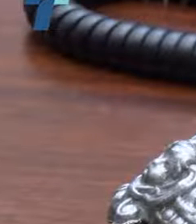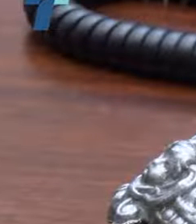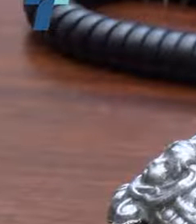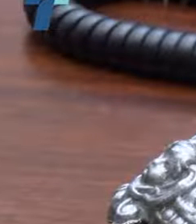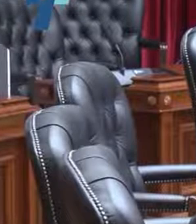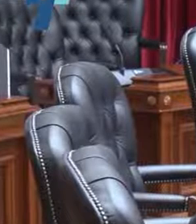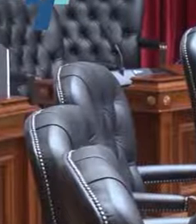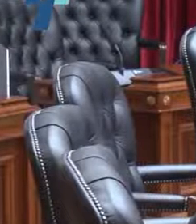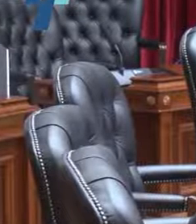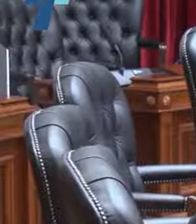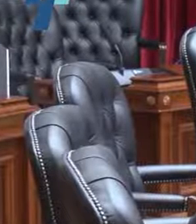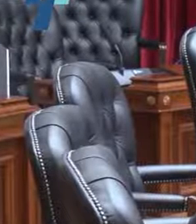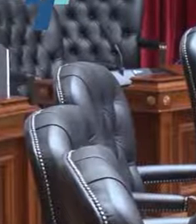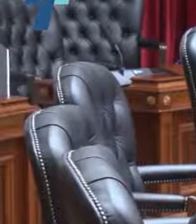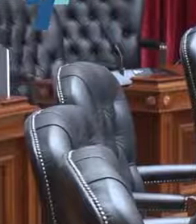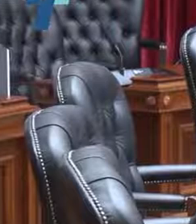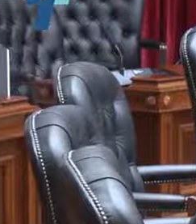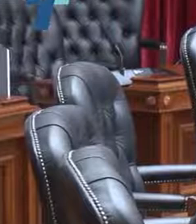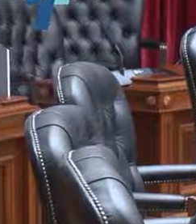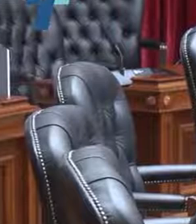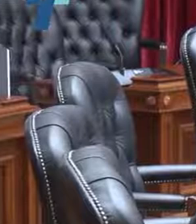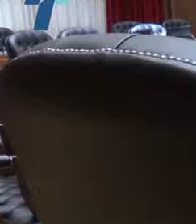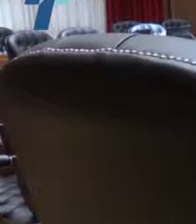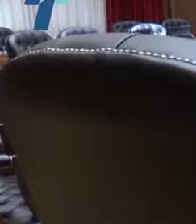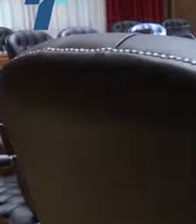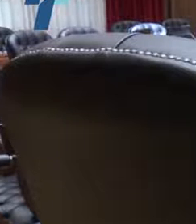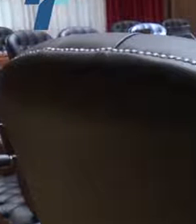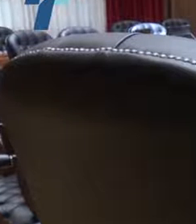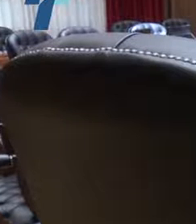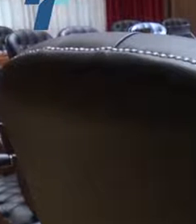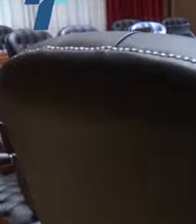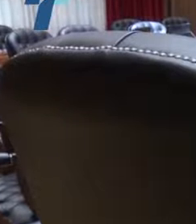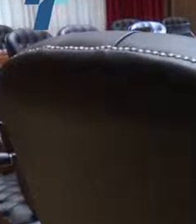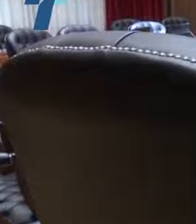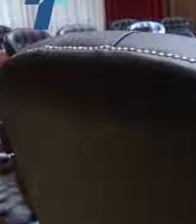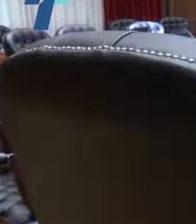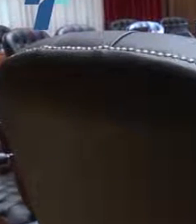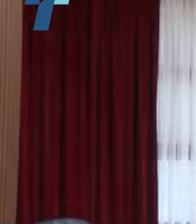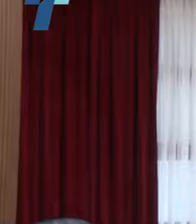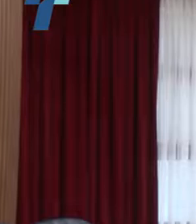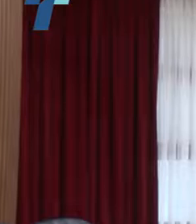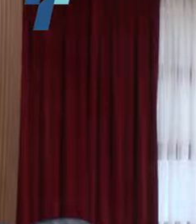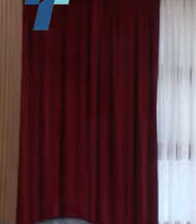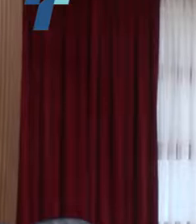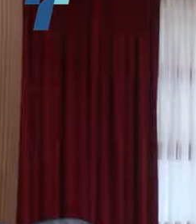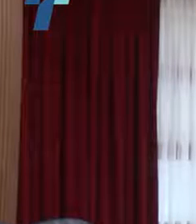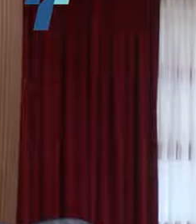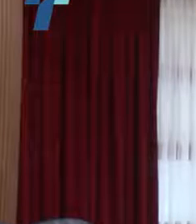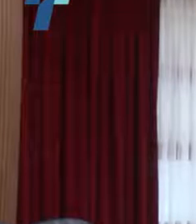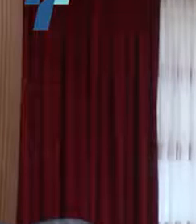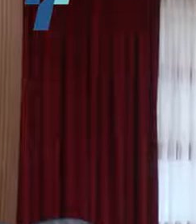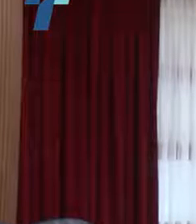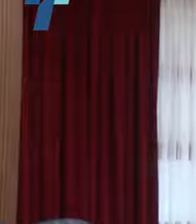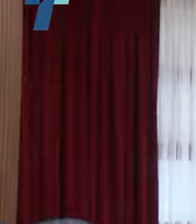нејасните дискрециони овластувања на министрите и директорите. Николовски како главен кадровик на владата, без одговор дали Дуи ќе